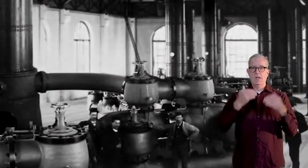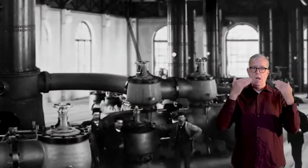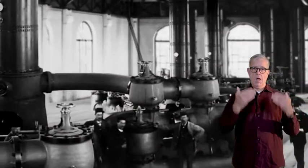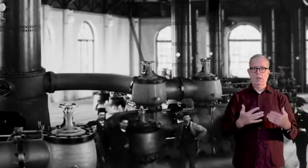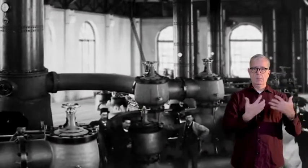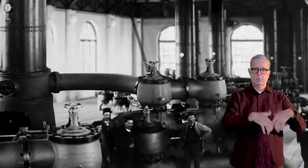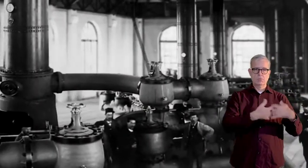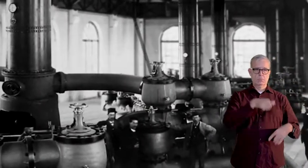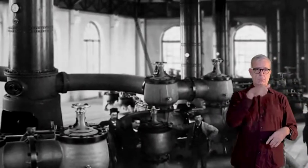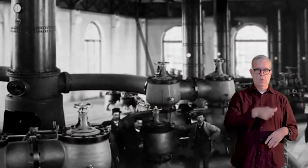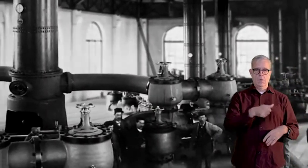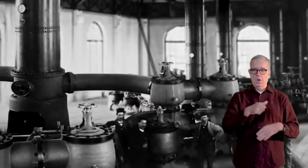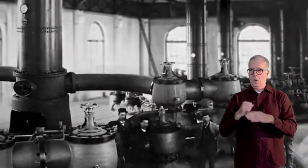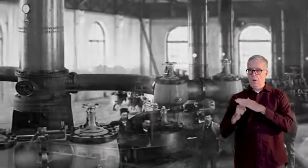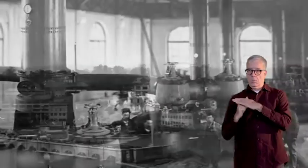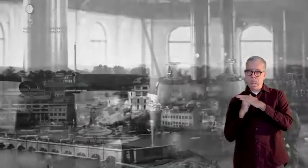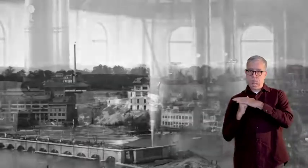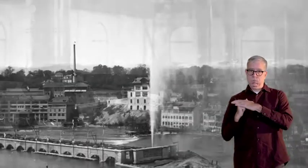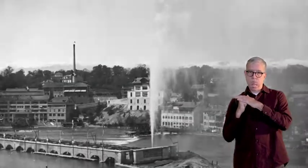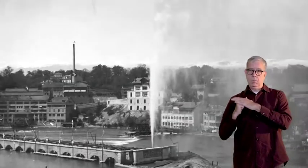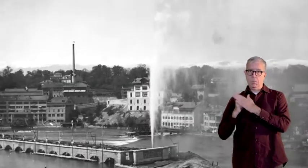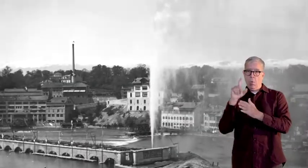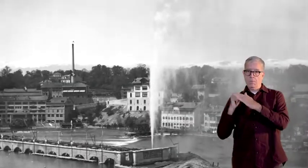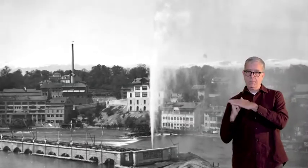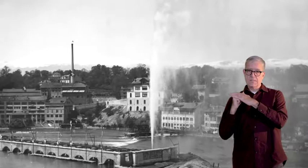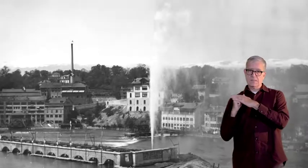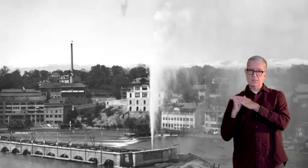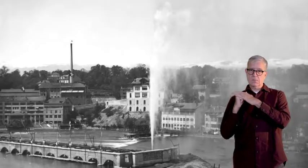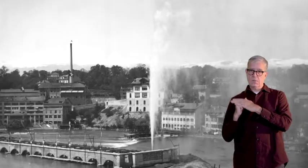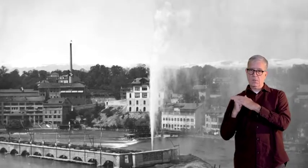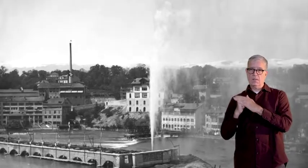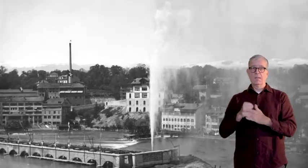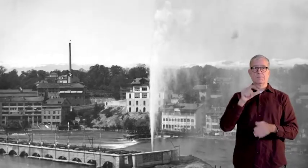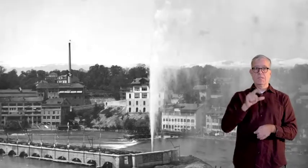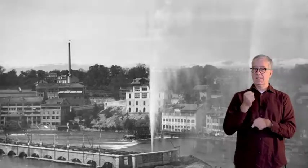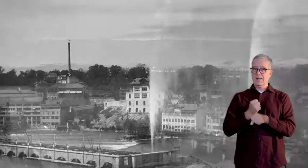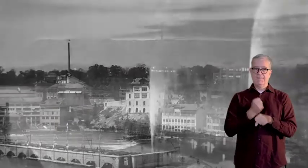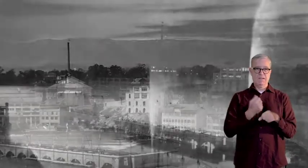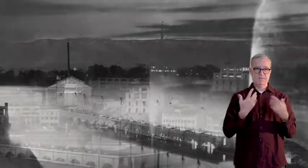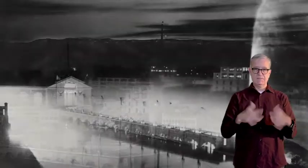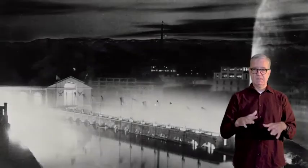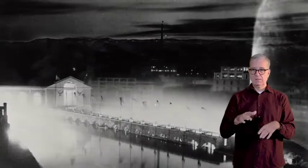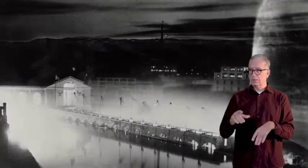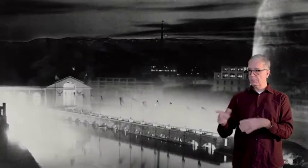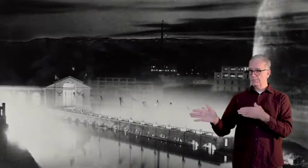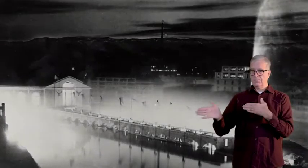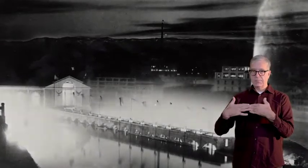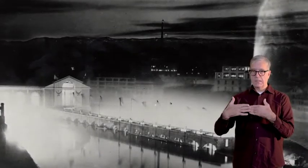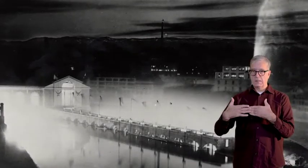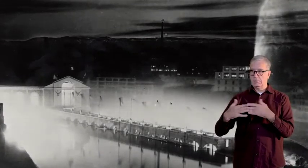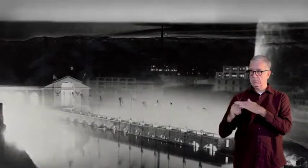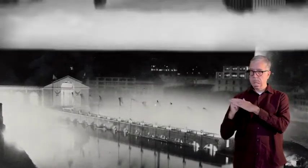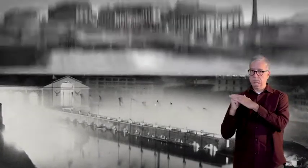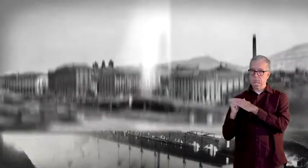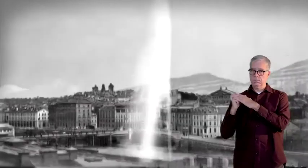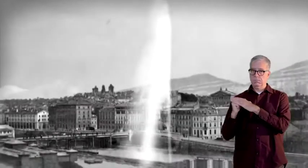Coulouvronnière devaient se précipiter pour arrêter les pompes. C'est alors qu'on eut l'idée de créer une vanne pour contrôler le débit en laissant l'eau sous pression